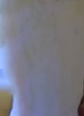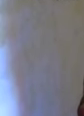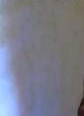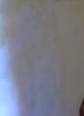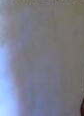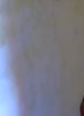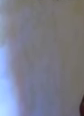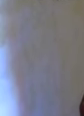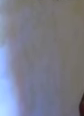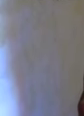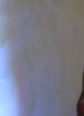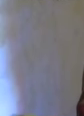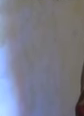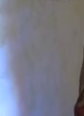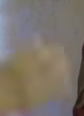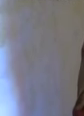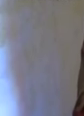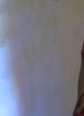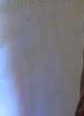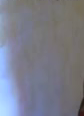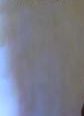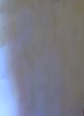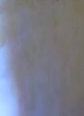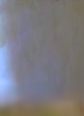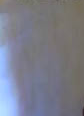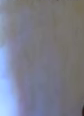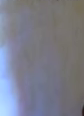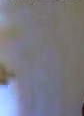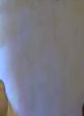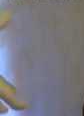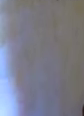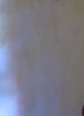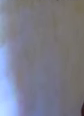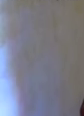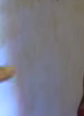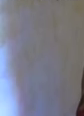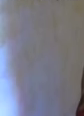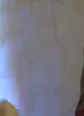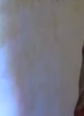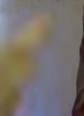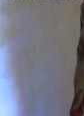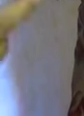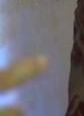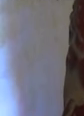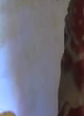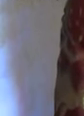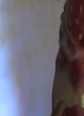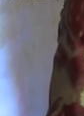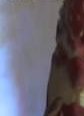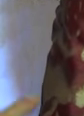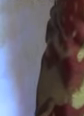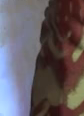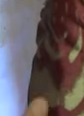constitucionales aludidos y sin los cuales no sería posible el principio conocido como imperio de la ley o Estado de Derecho. Para la cultura